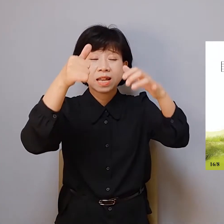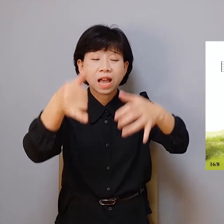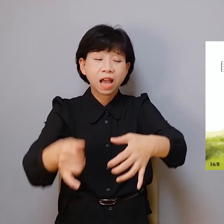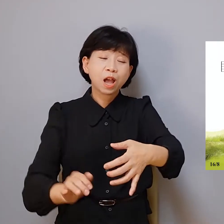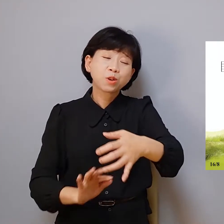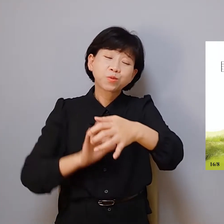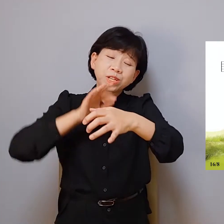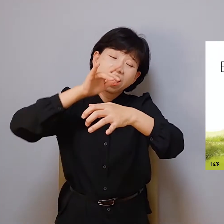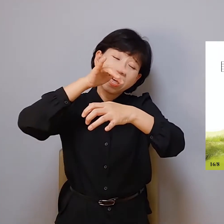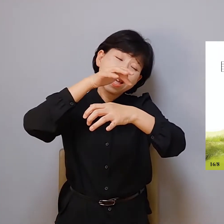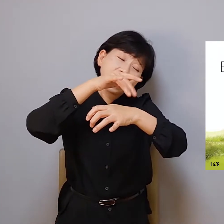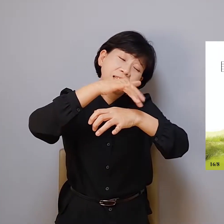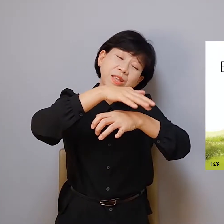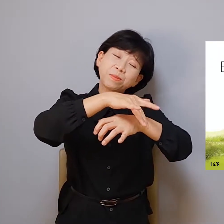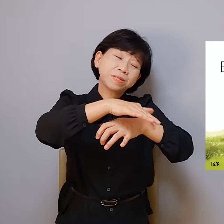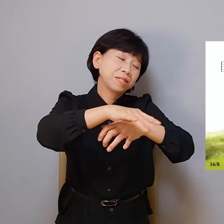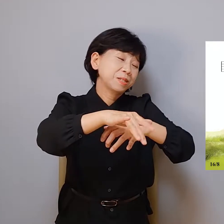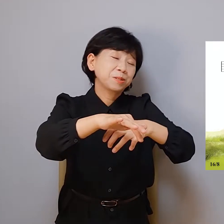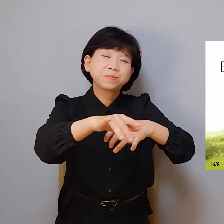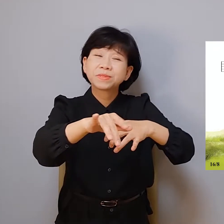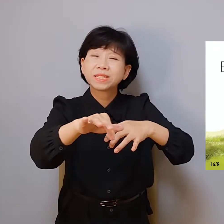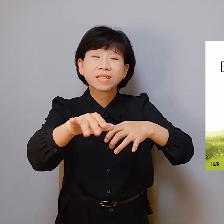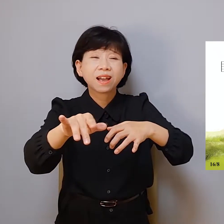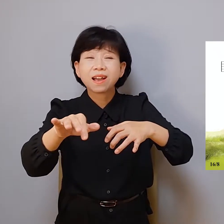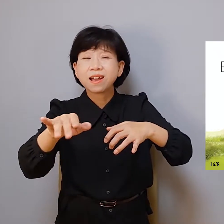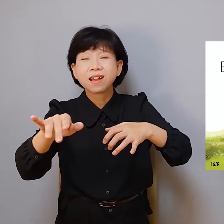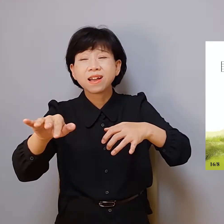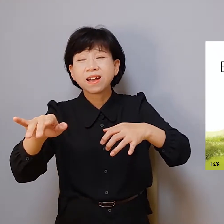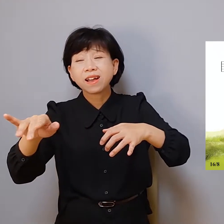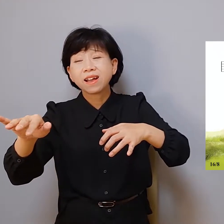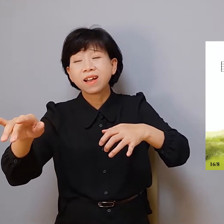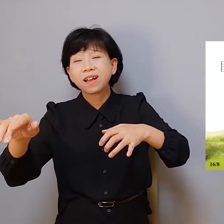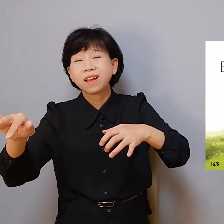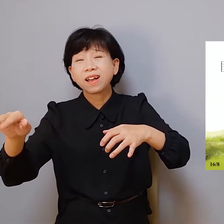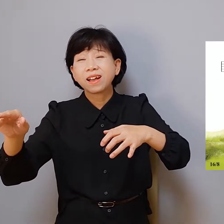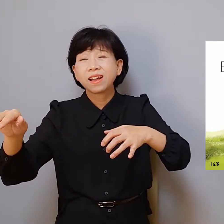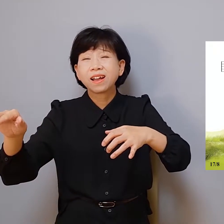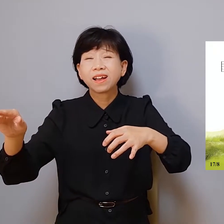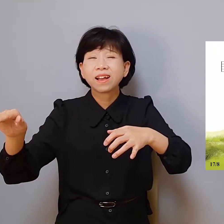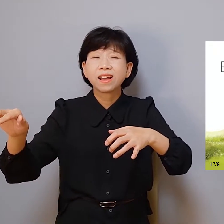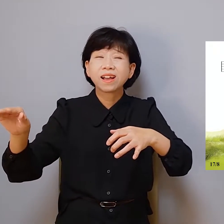온 세상 위에 넘칩니다.